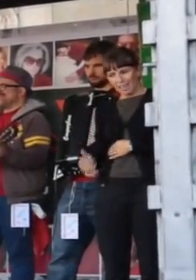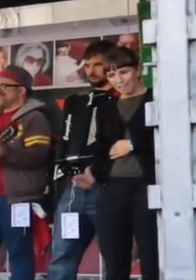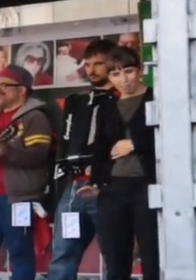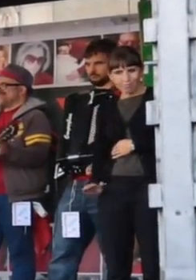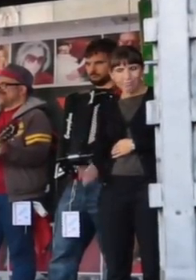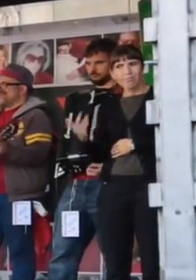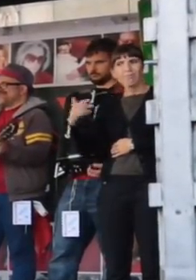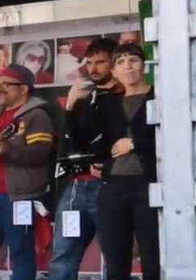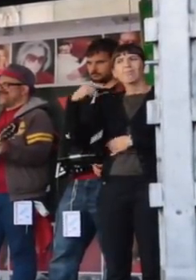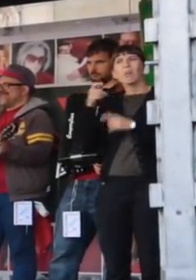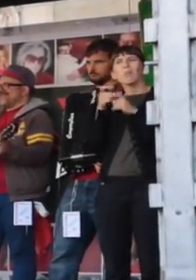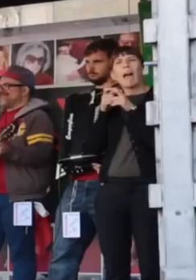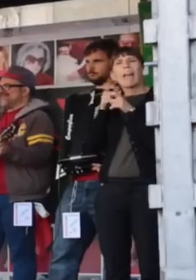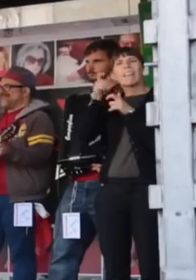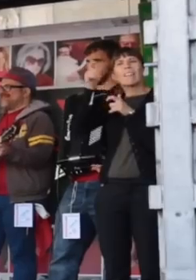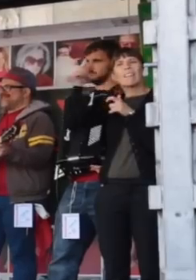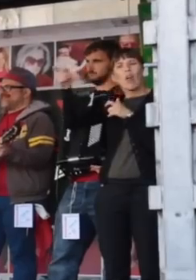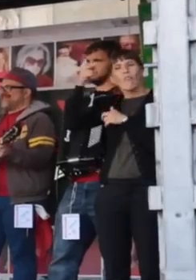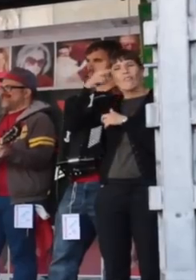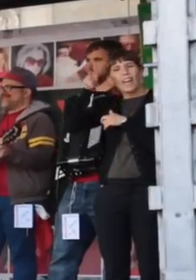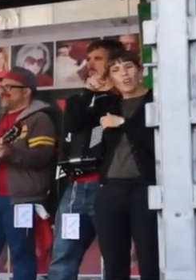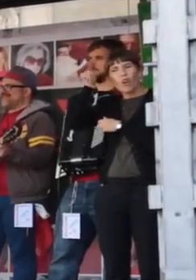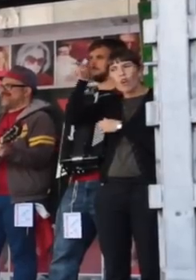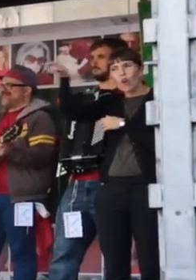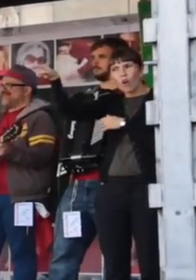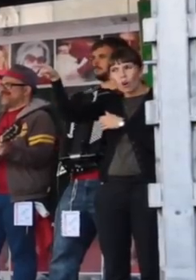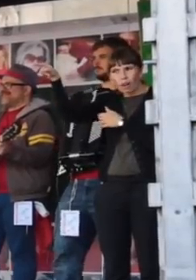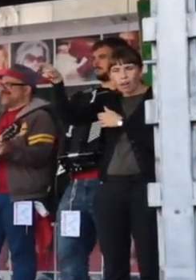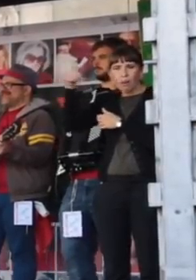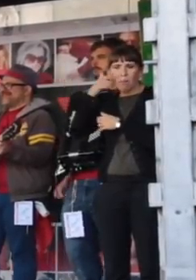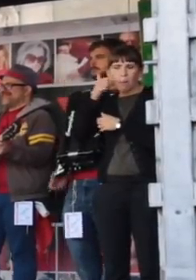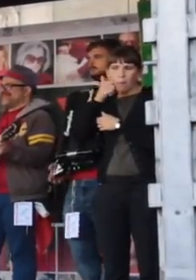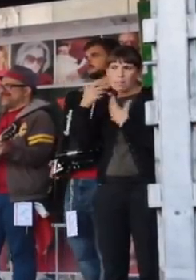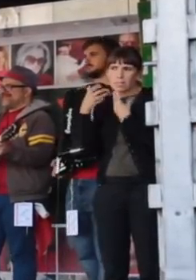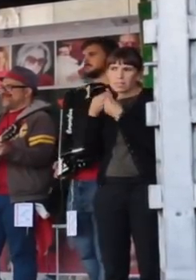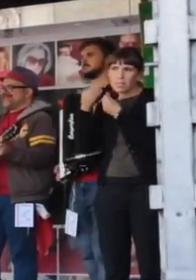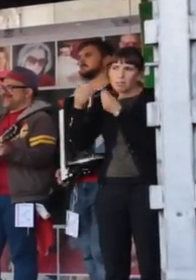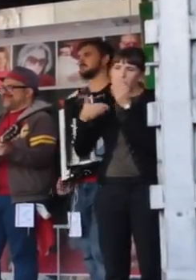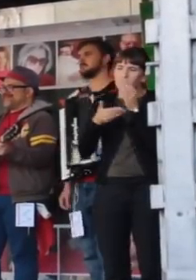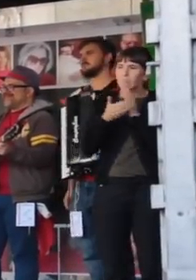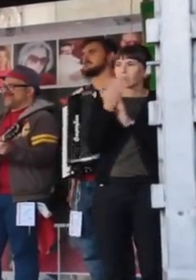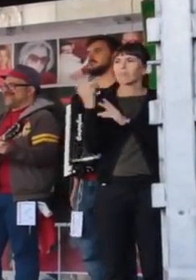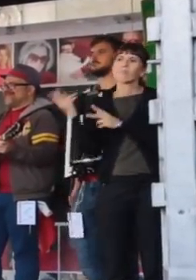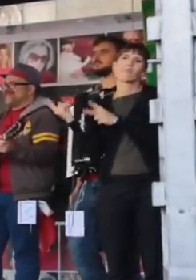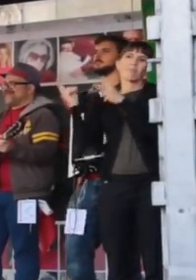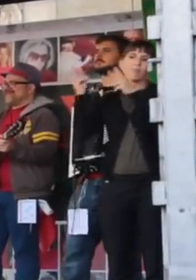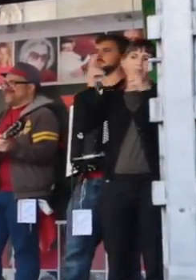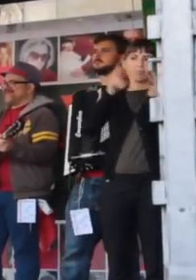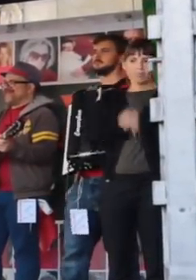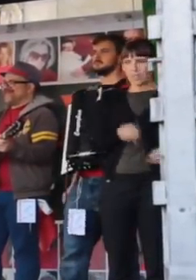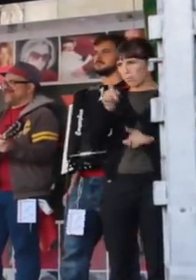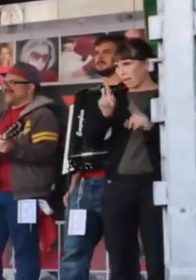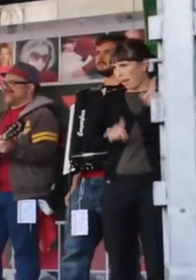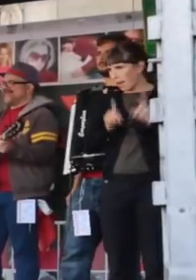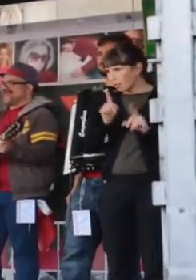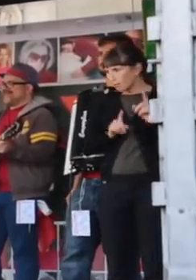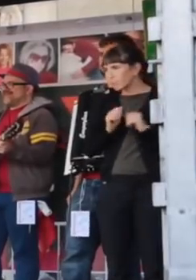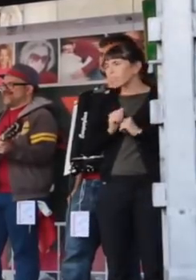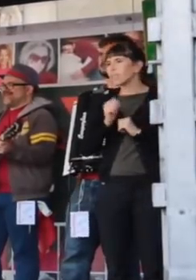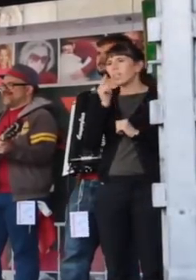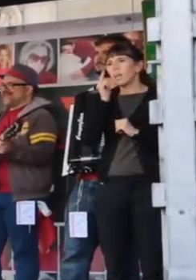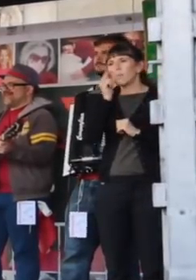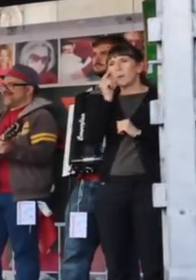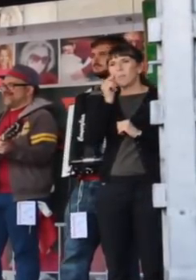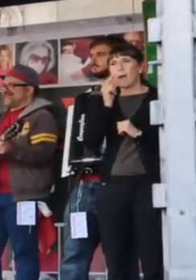è emigrato con papà e mamma a Milano. Mio padre è stato